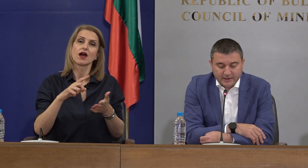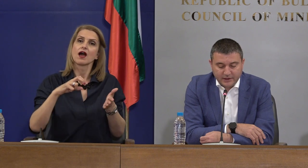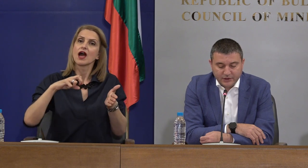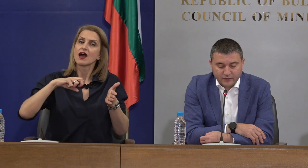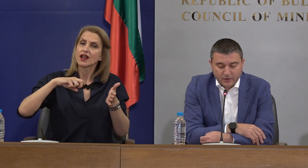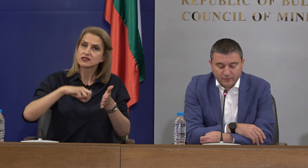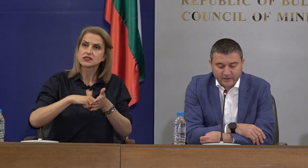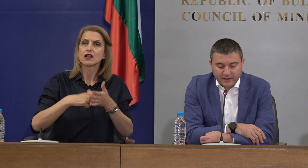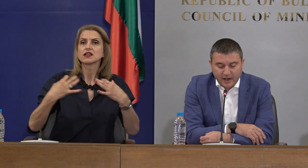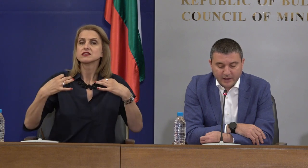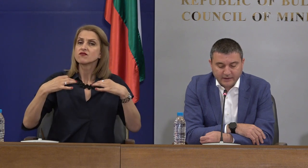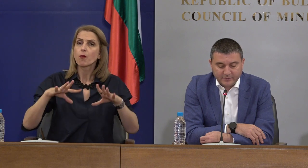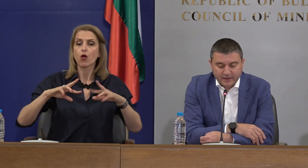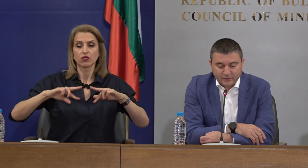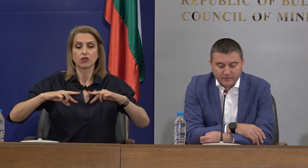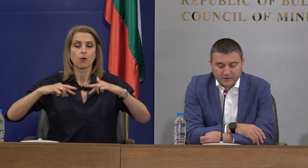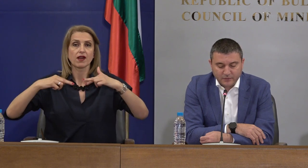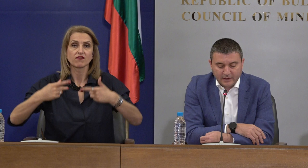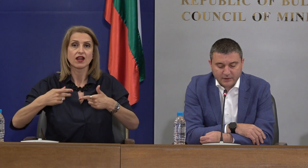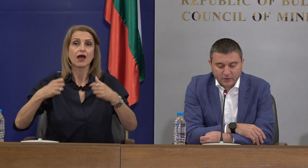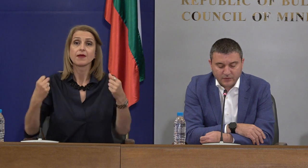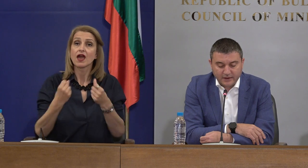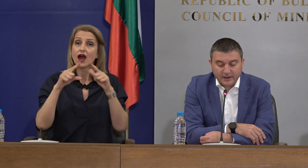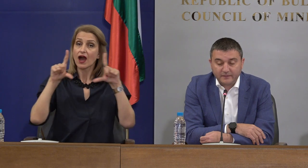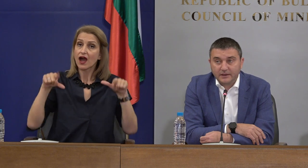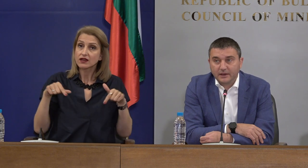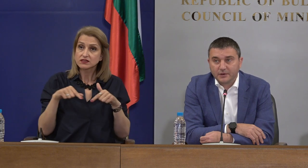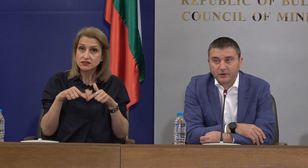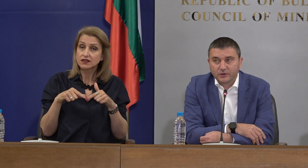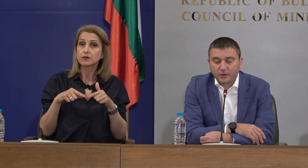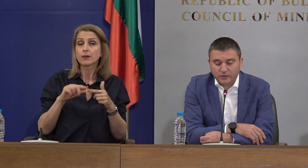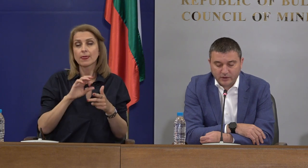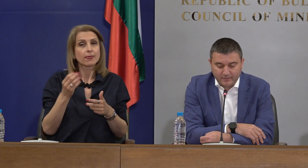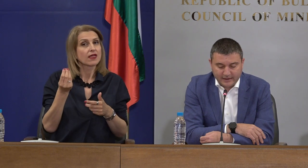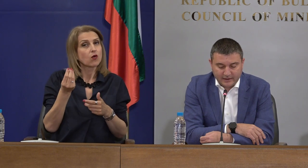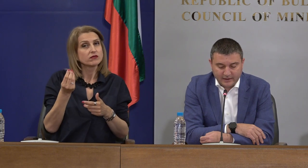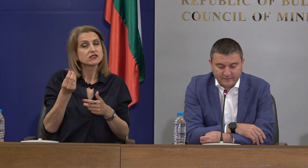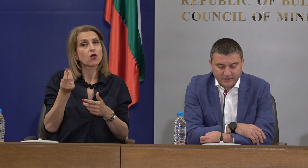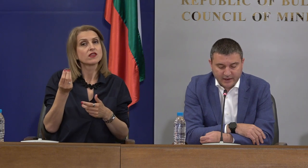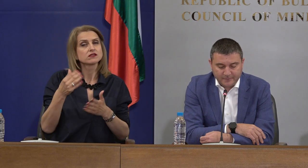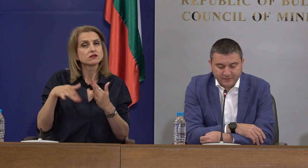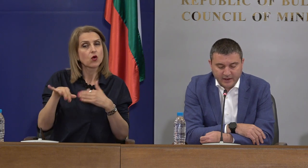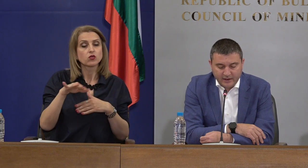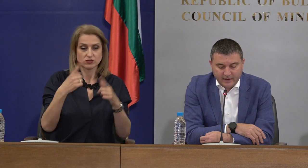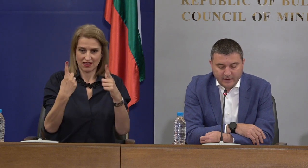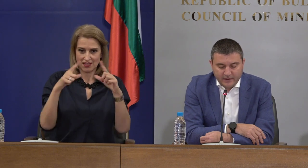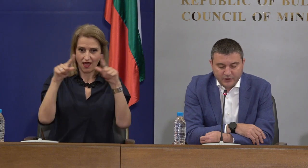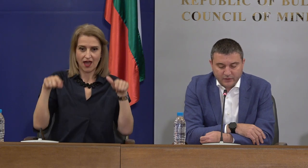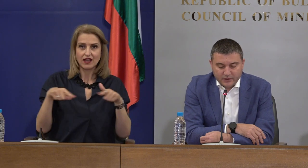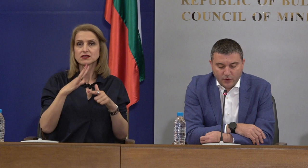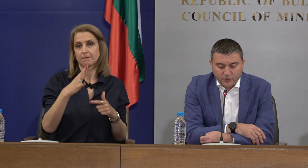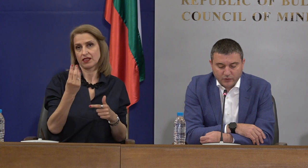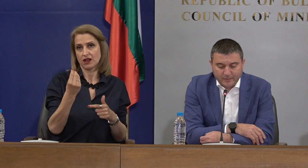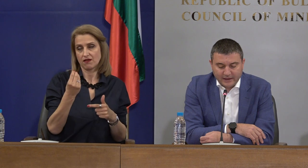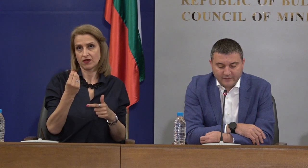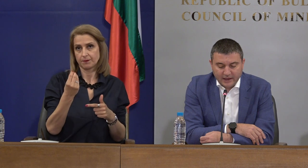регистрирани безналични свободно прехвърляеми акции с право на глас, номинална стойност 1 лев и емисионна стойност 5 лева всяка.